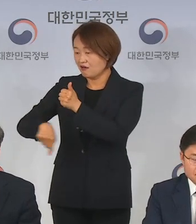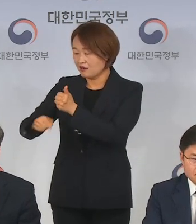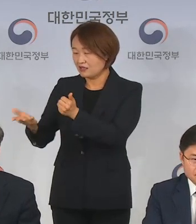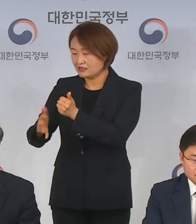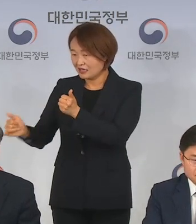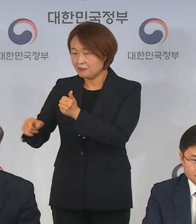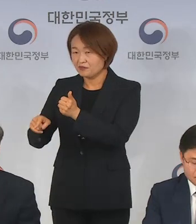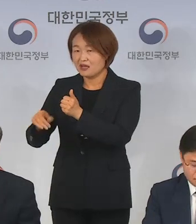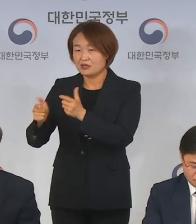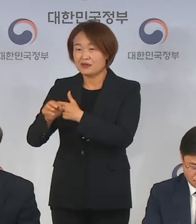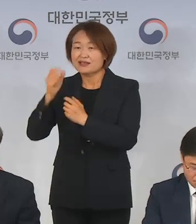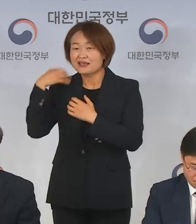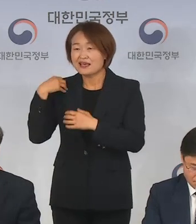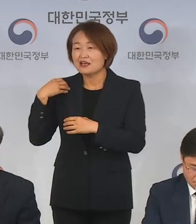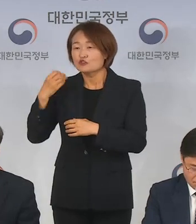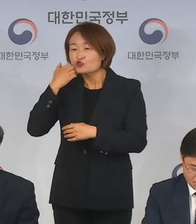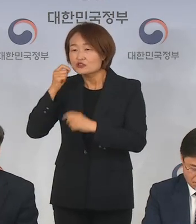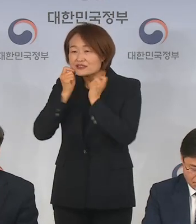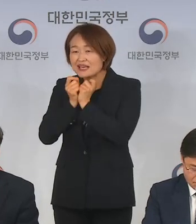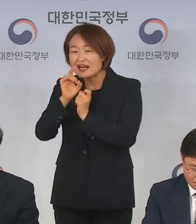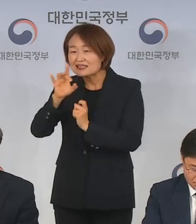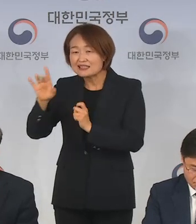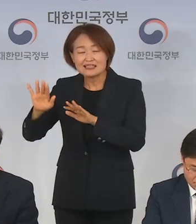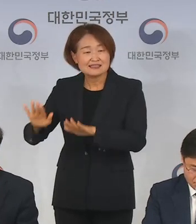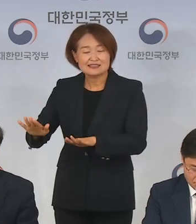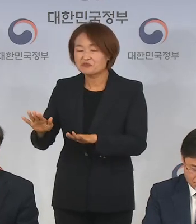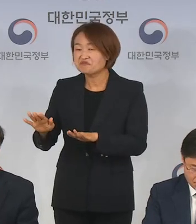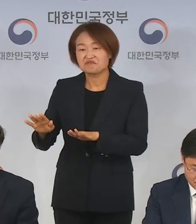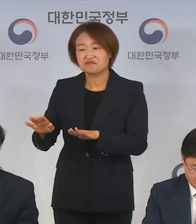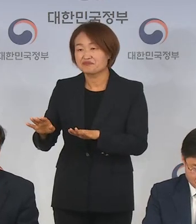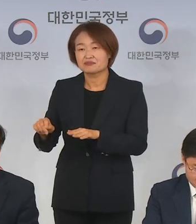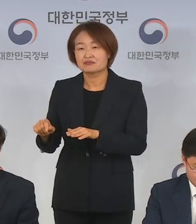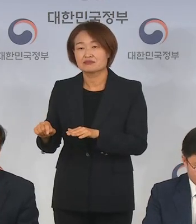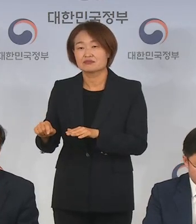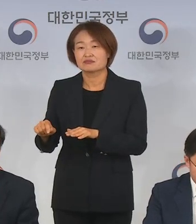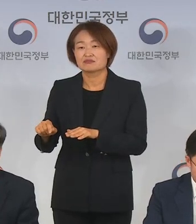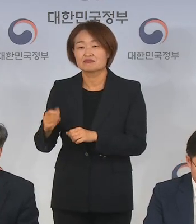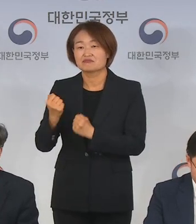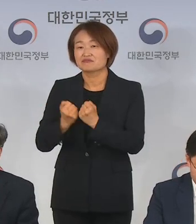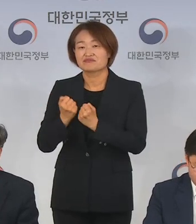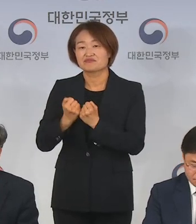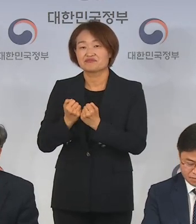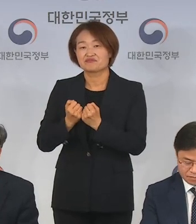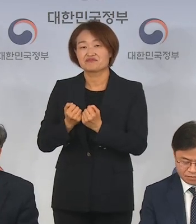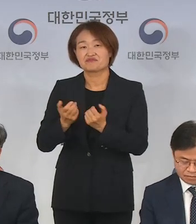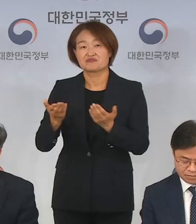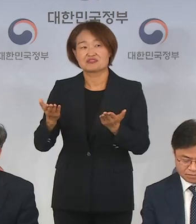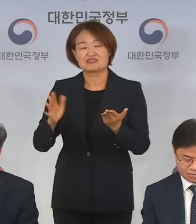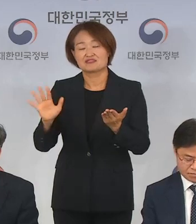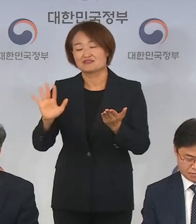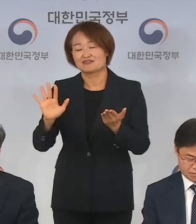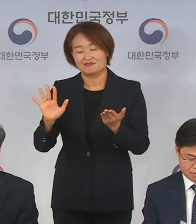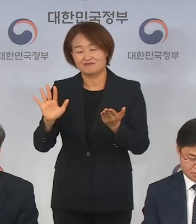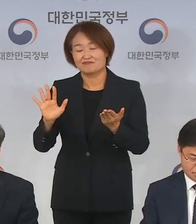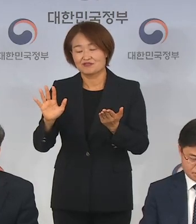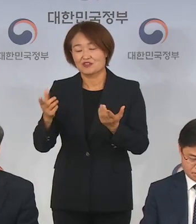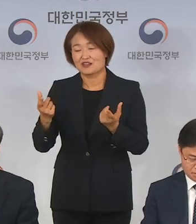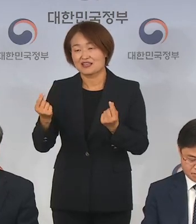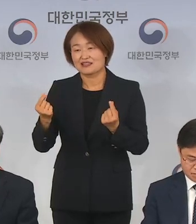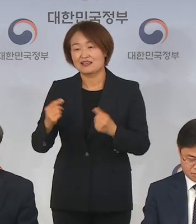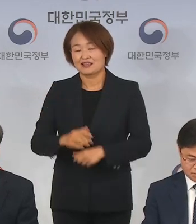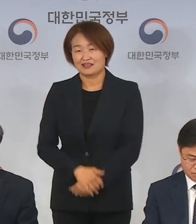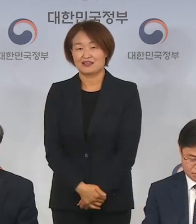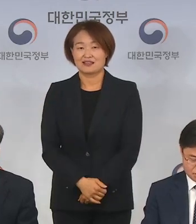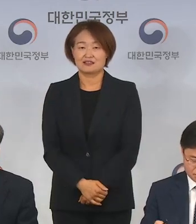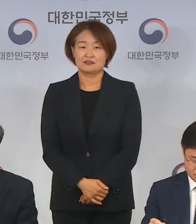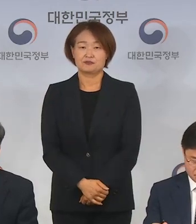있는 담당자 개개인이 누구누구인지를 꼭 지금 시점에 말씀드리는 게 핵심은 아닌 것 같아서 저희가 현재까지는 지금